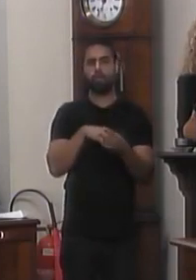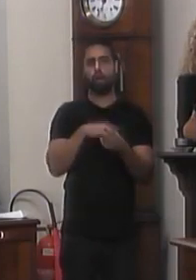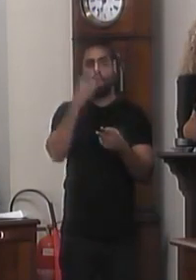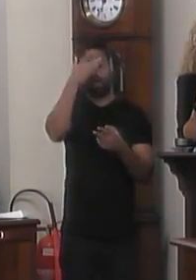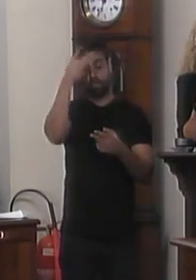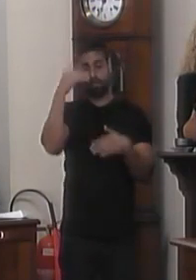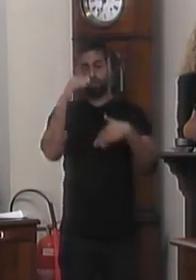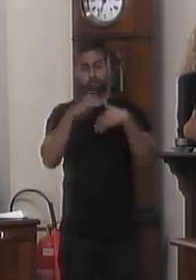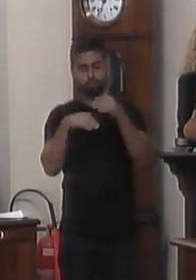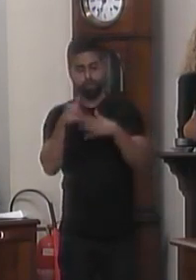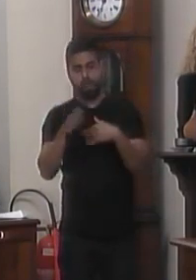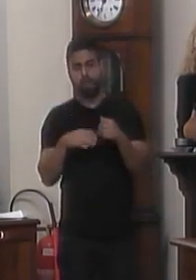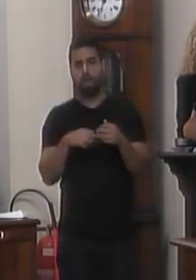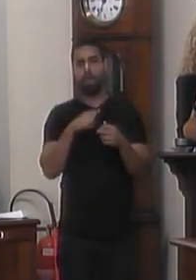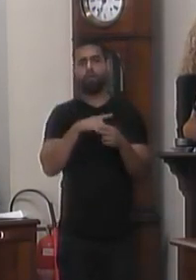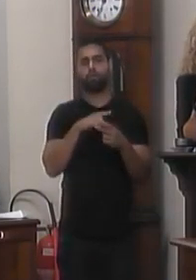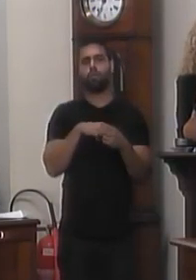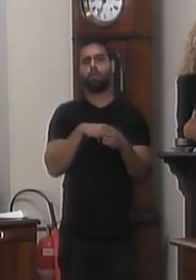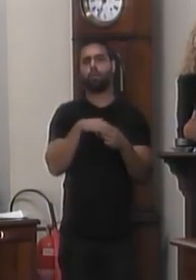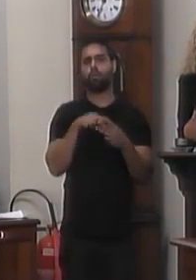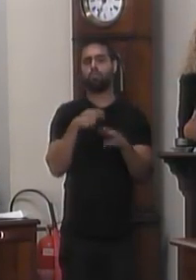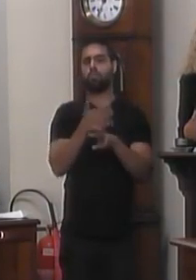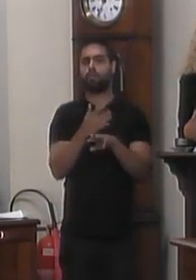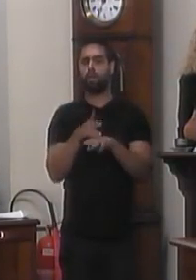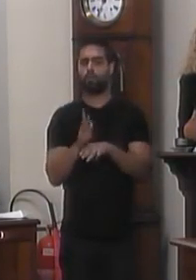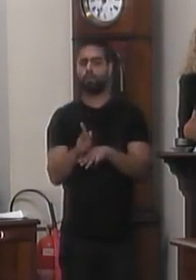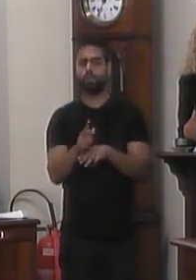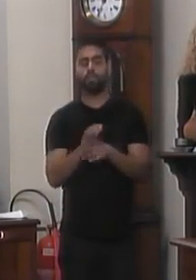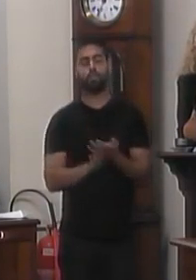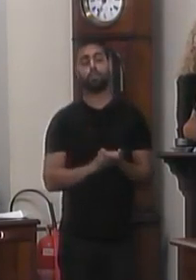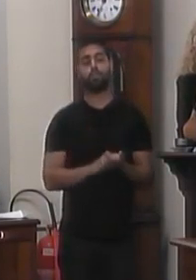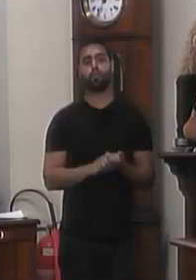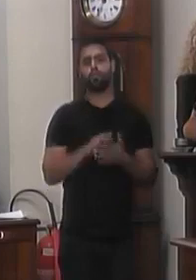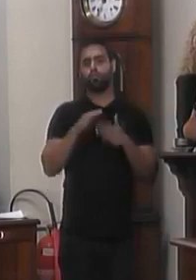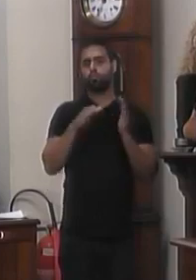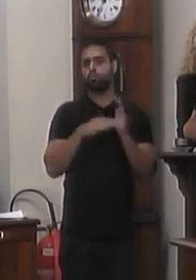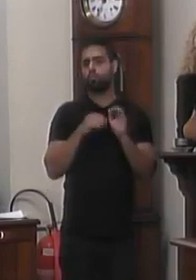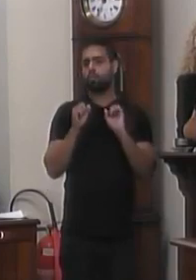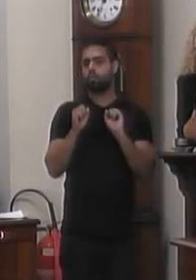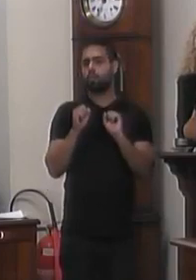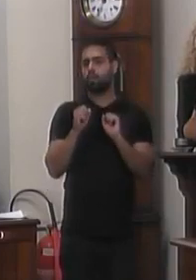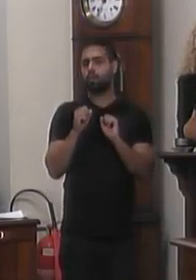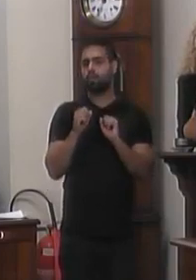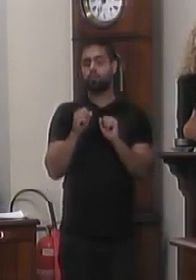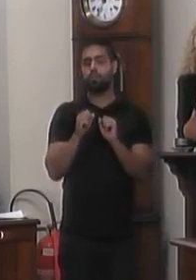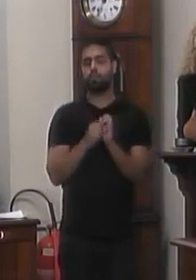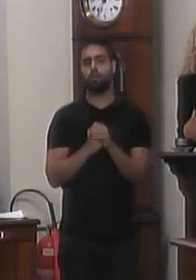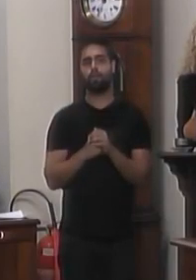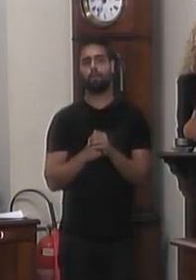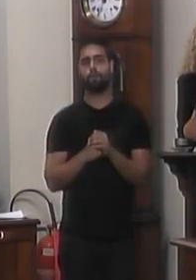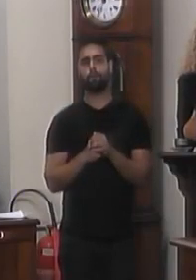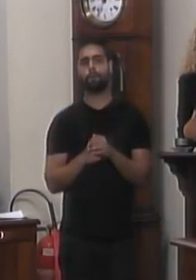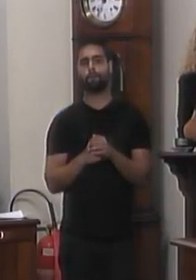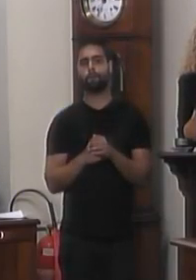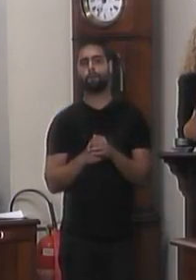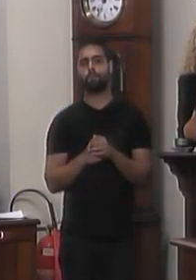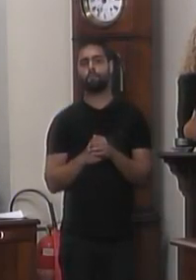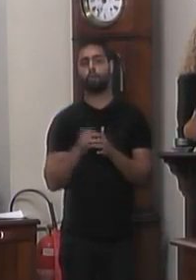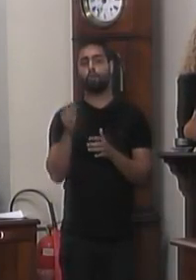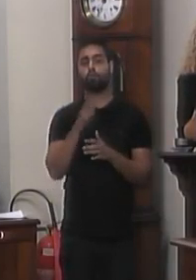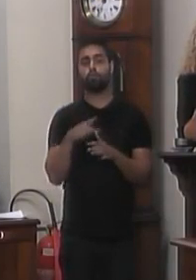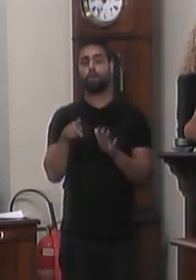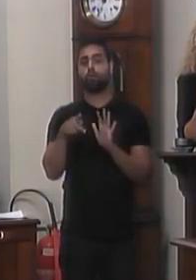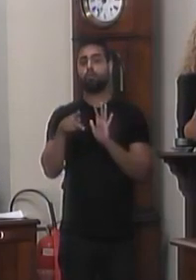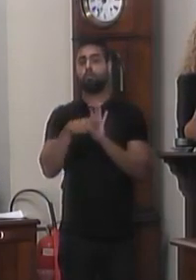pessoal, tem a parte de material permanente. Então, assim, tudo que pode ser gasto com recurso próprio, né? Porque